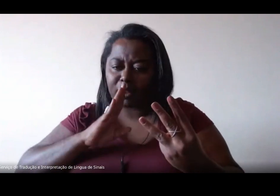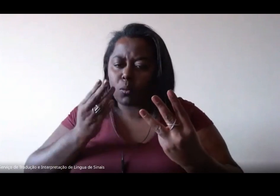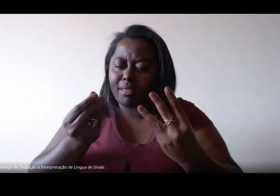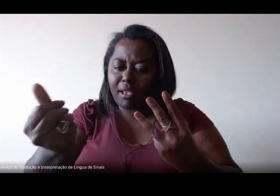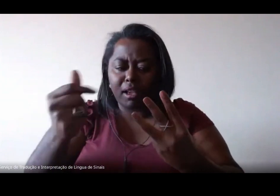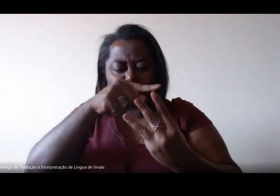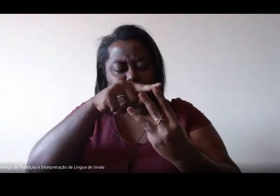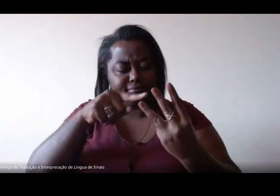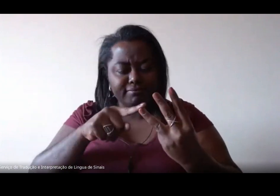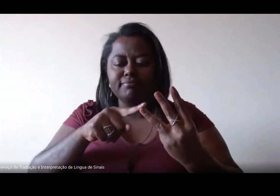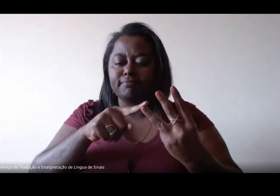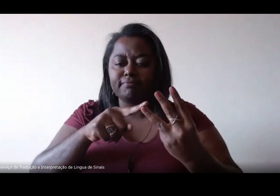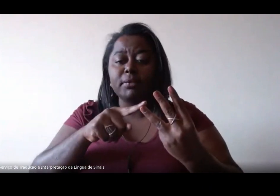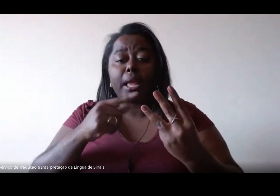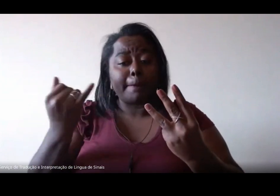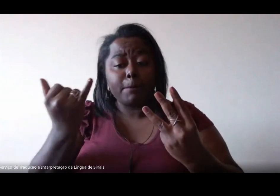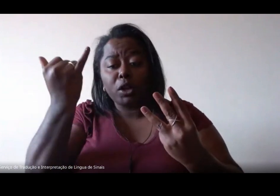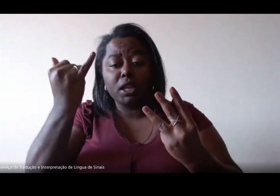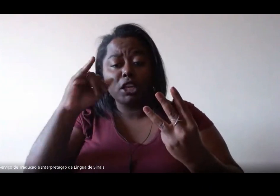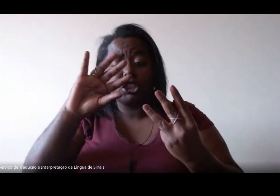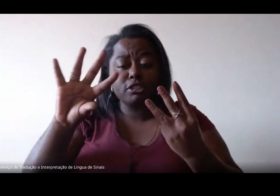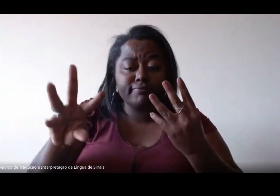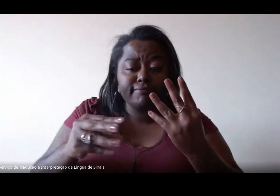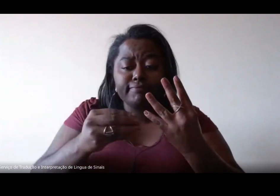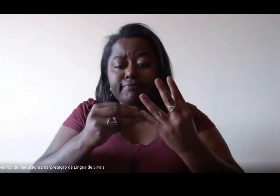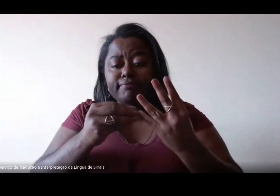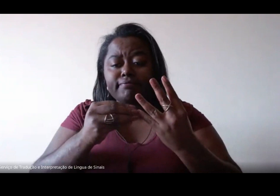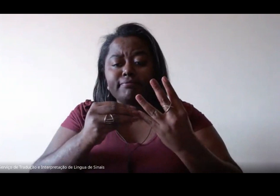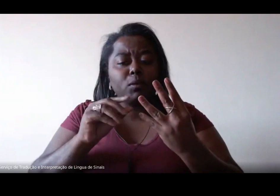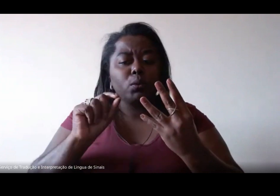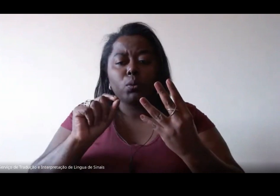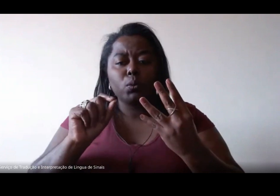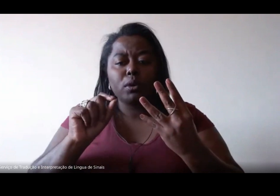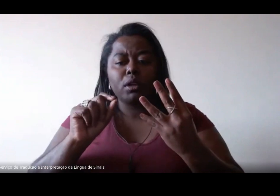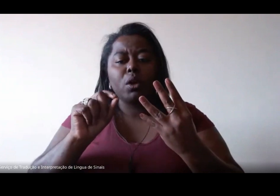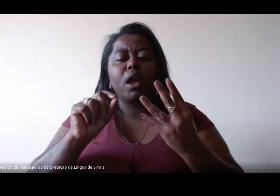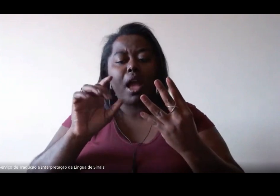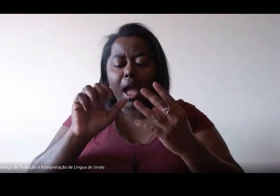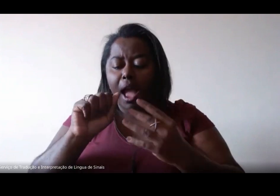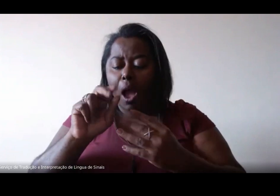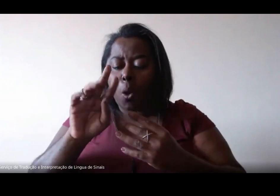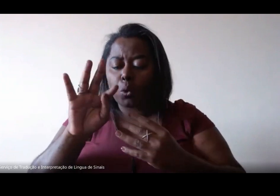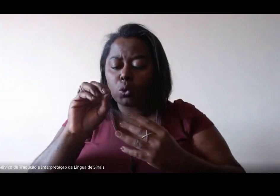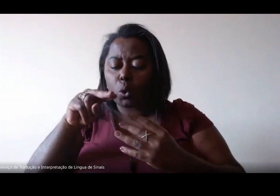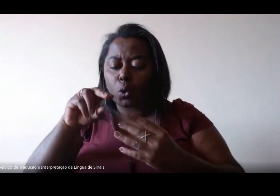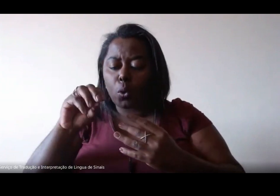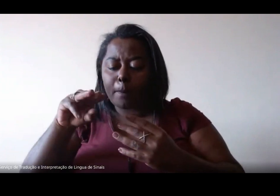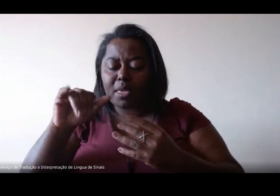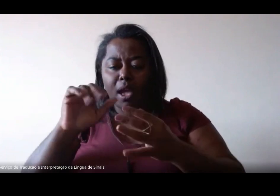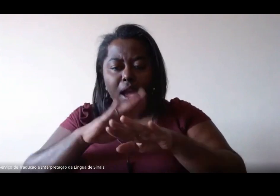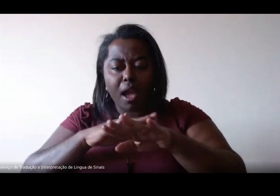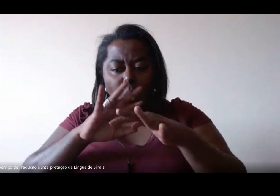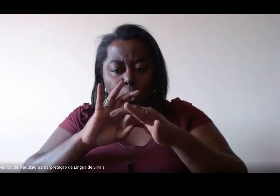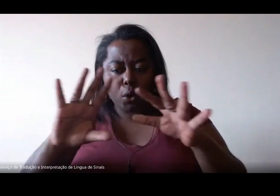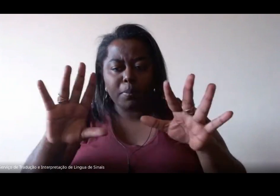Pública, gratuita e de qualidade. E eu acho que é importante a gente acrescentar a essa enumeração também uma universidade